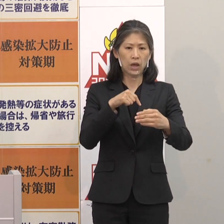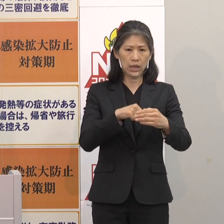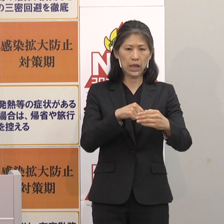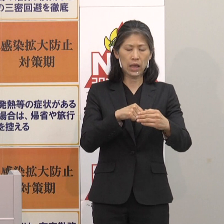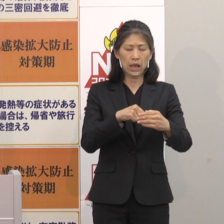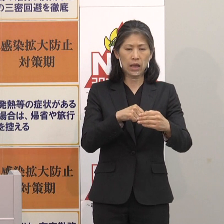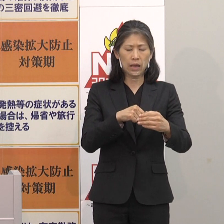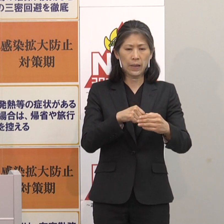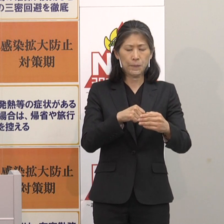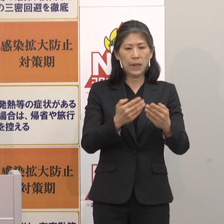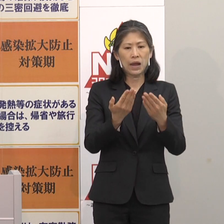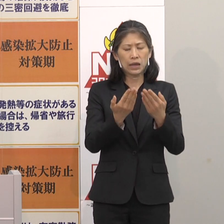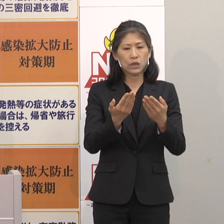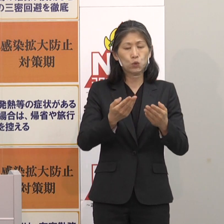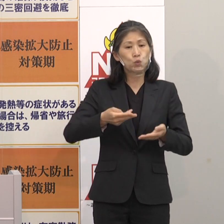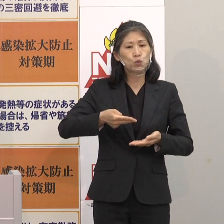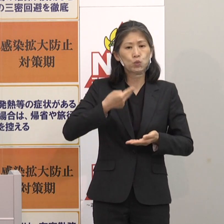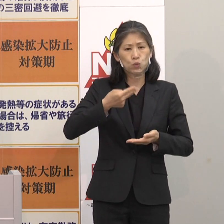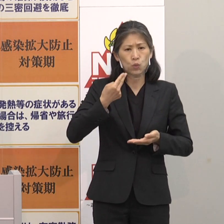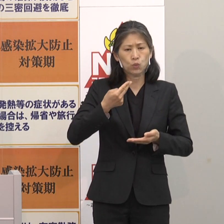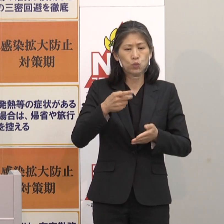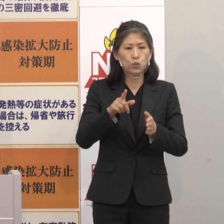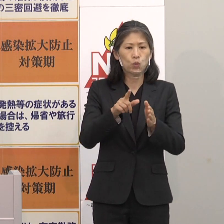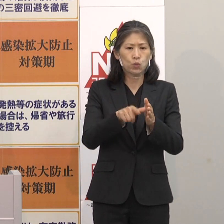のなんて言うんでしょうか、